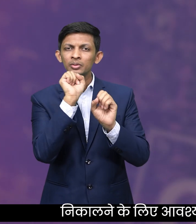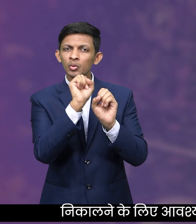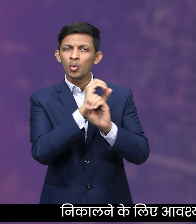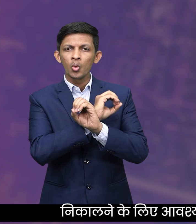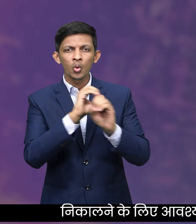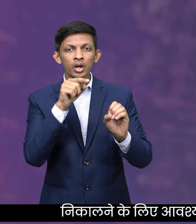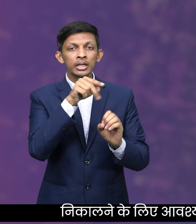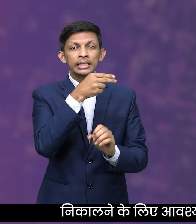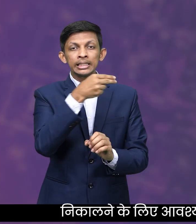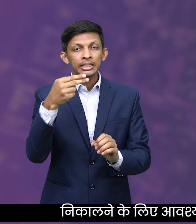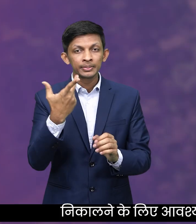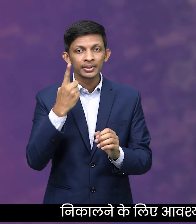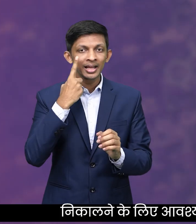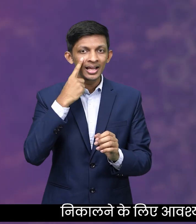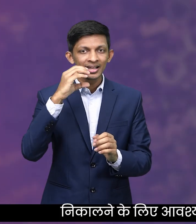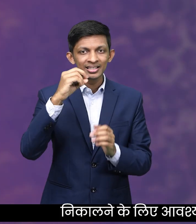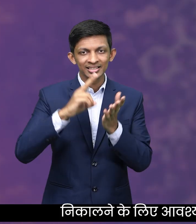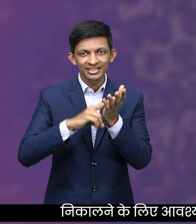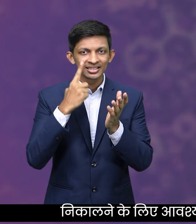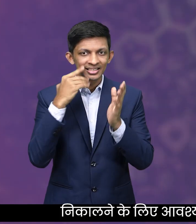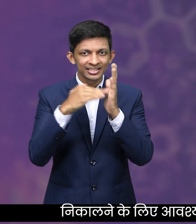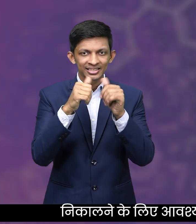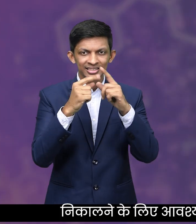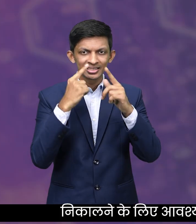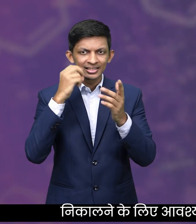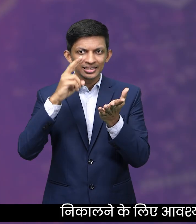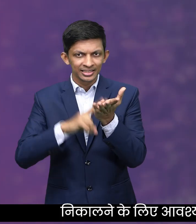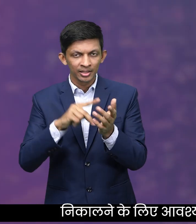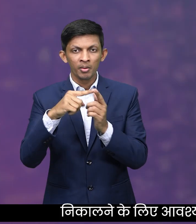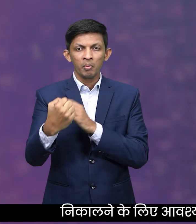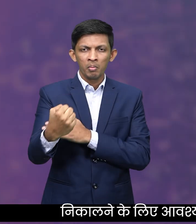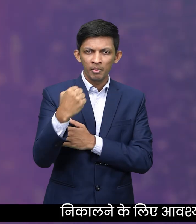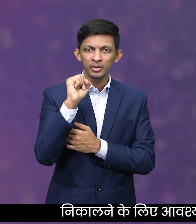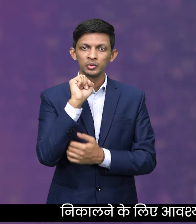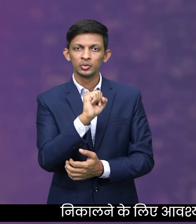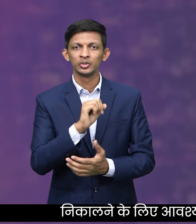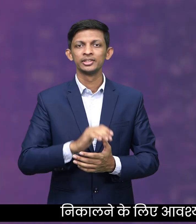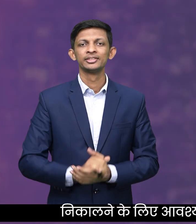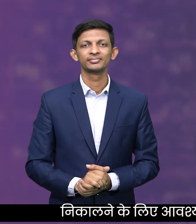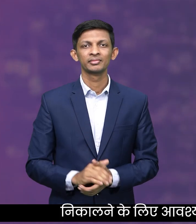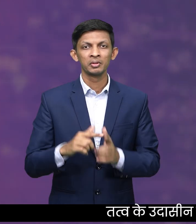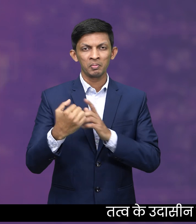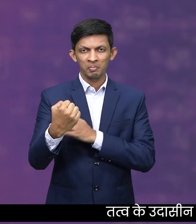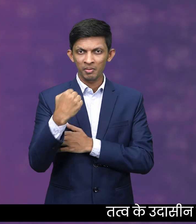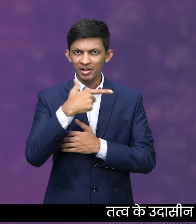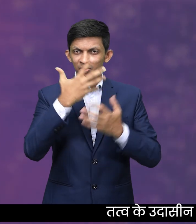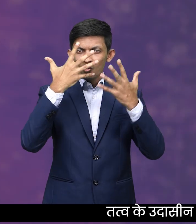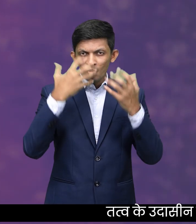निकलने के लिए आवश्यक ऊर्जा को आयनीकरण ऊर्जा कहा जाता है। तत्व के